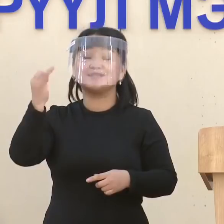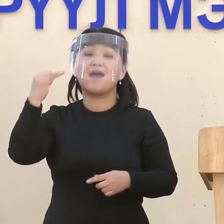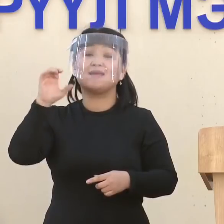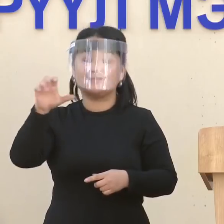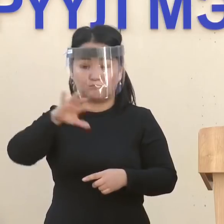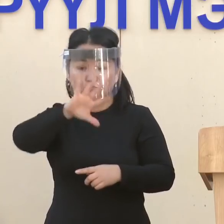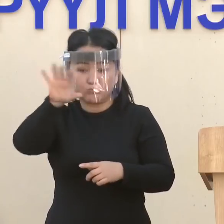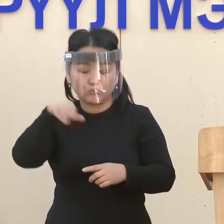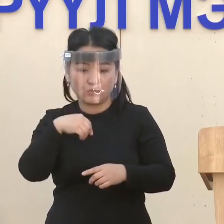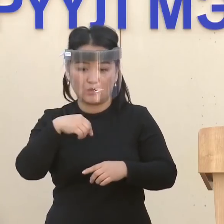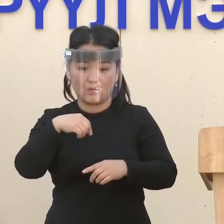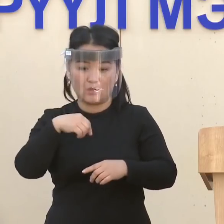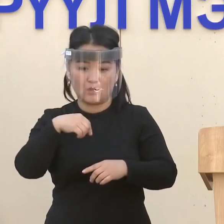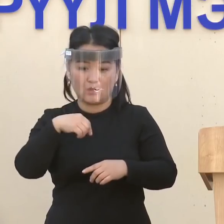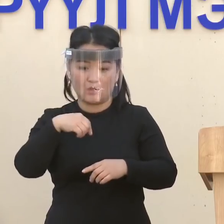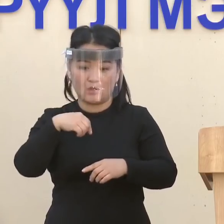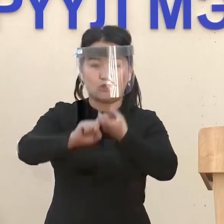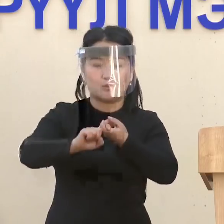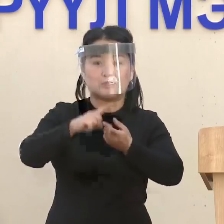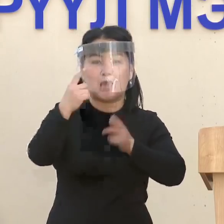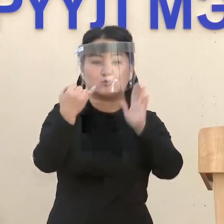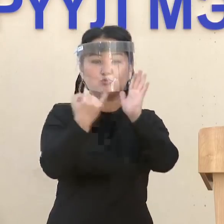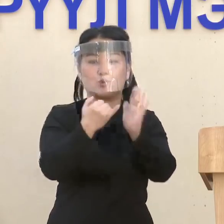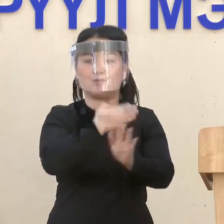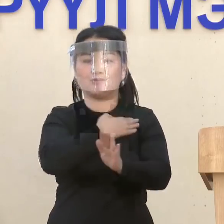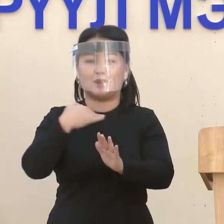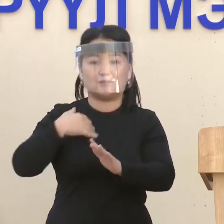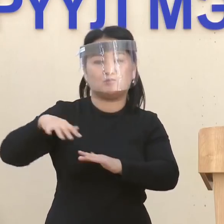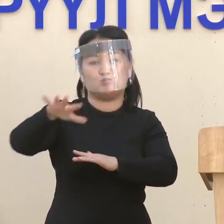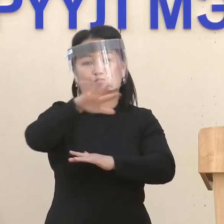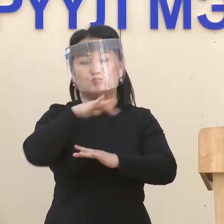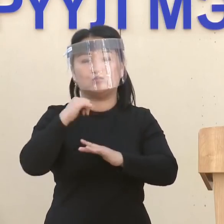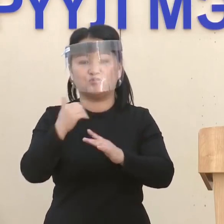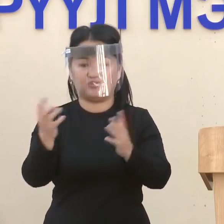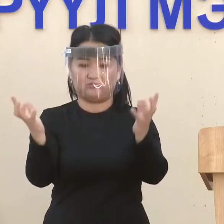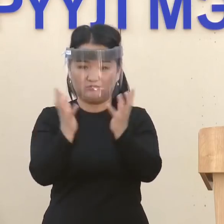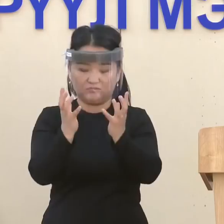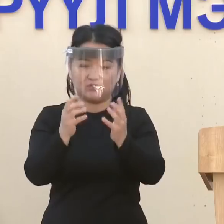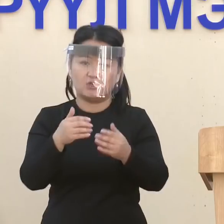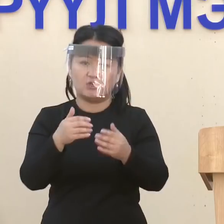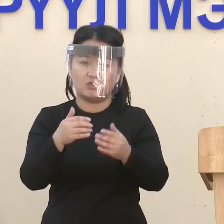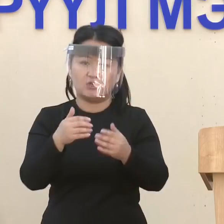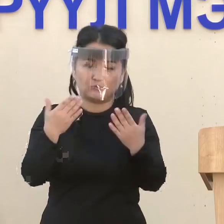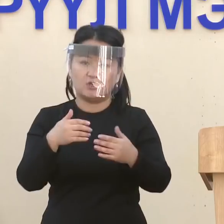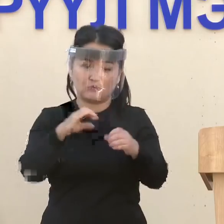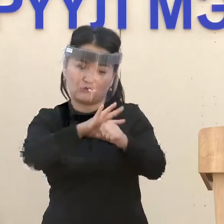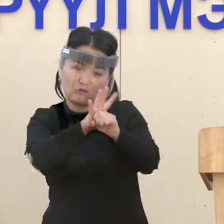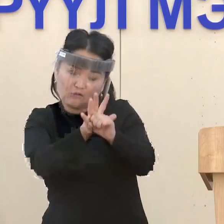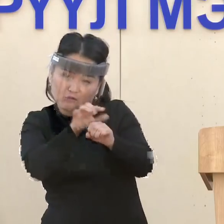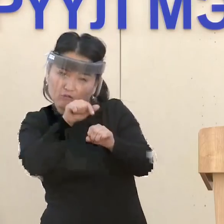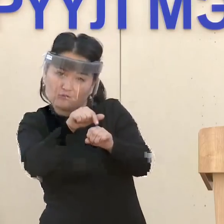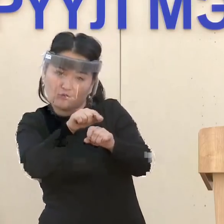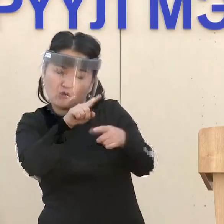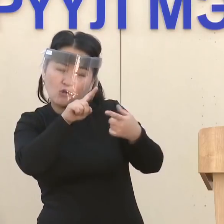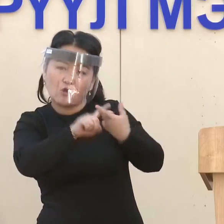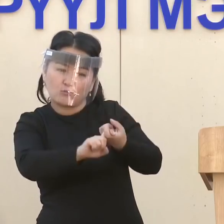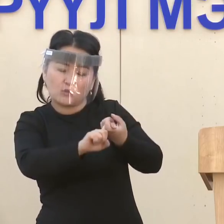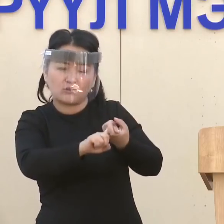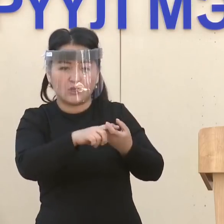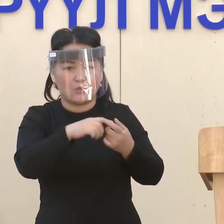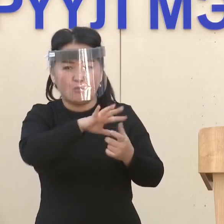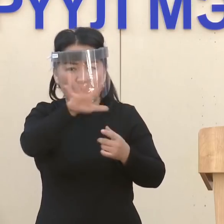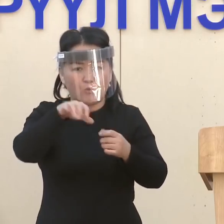төвийн одоо дарга нар ирж яаж одоо эмнэлгийнх үйл ажиллагааг коронавирус халдвартай зохицуулан зохион байгуулж байгаа талаараа бүх